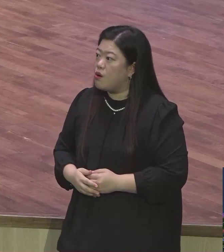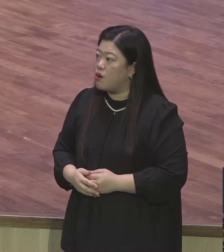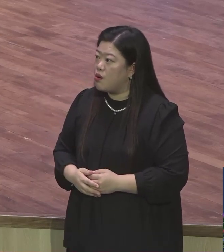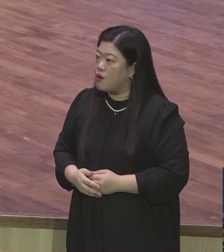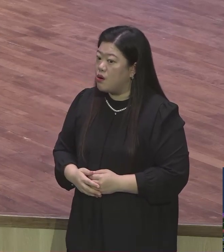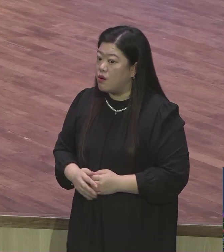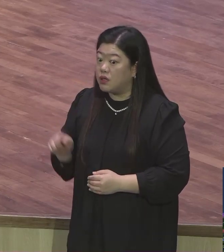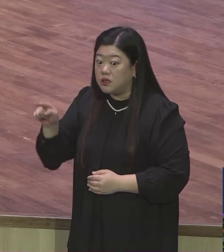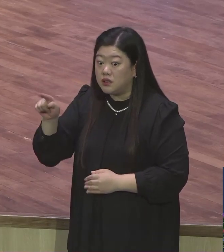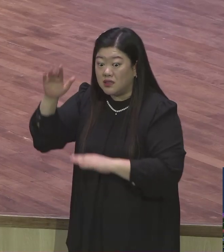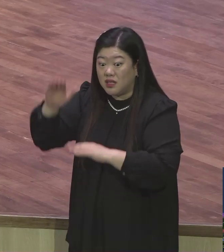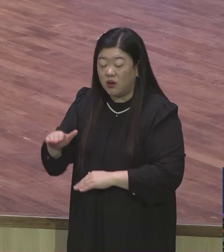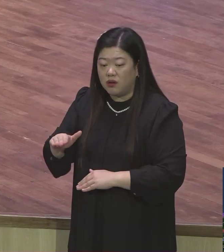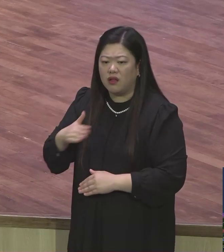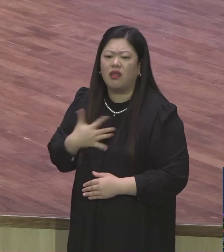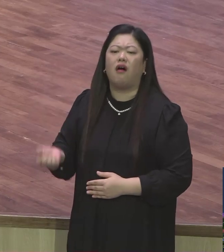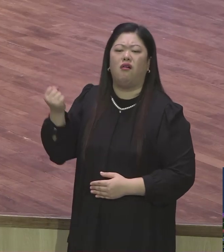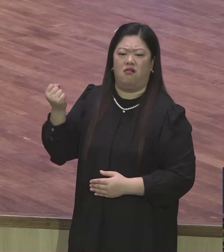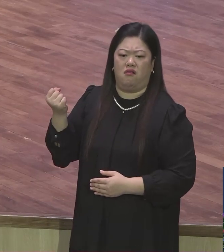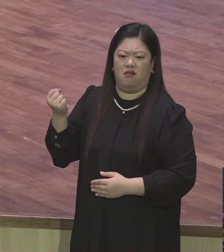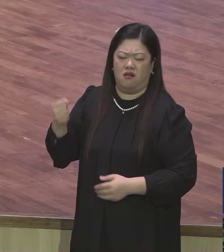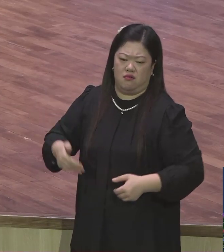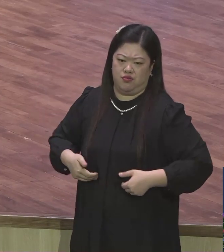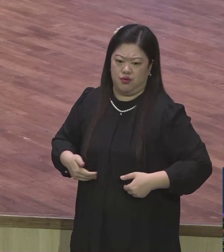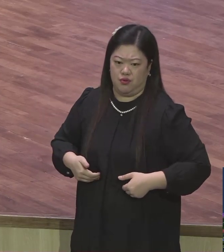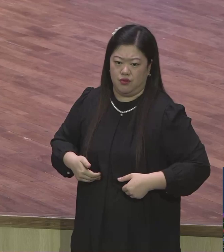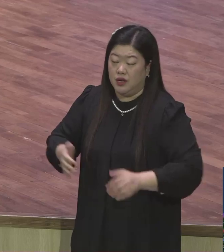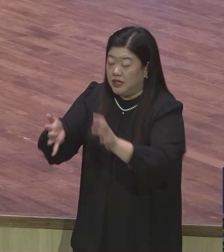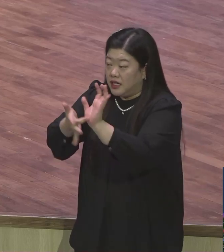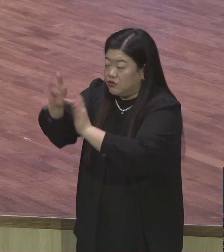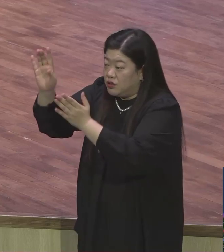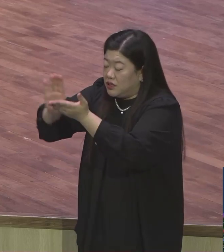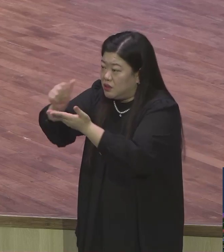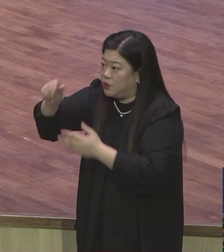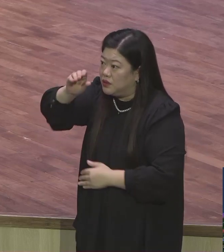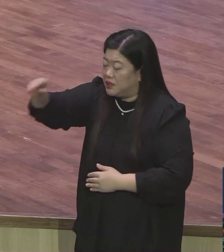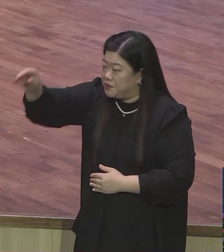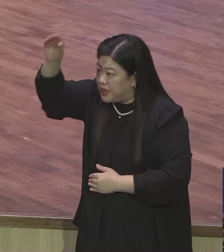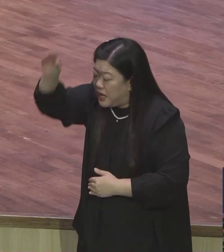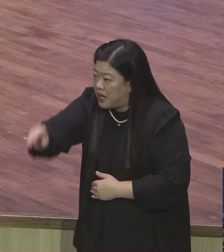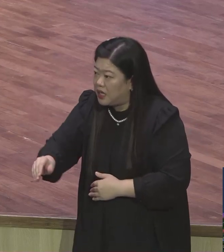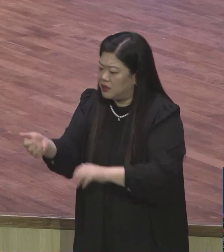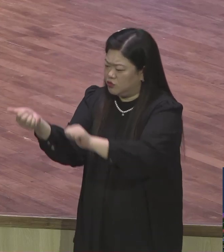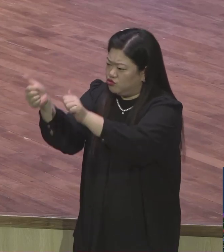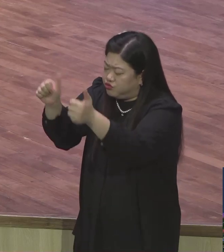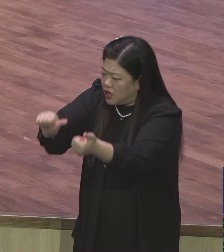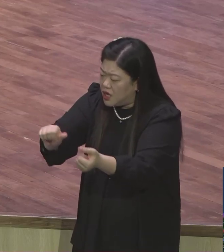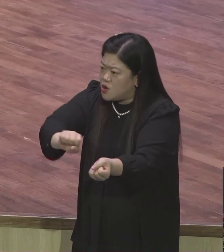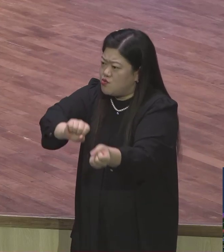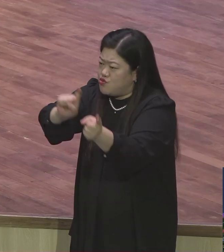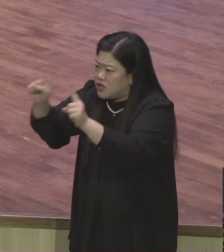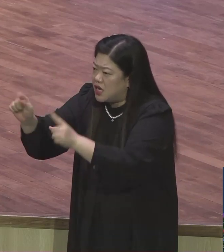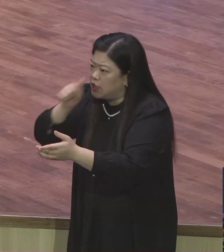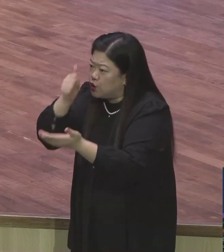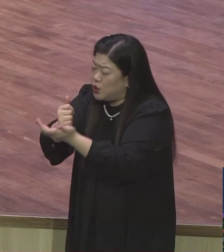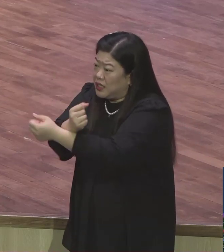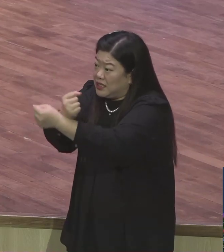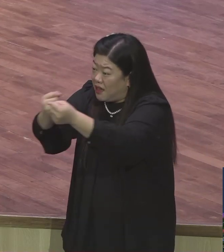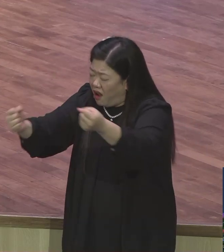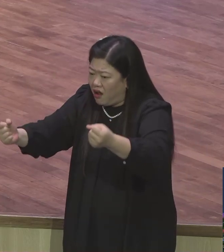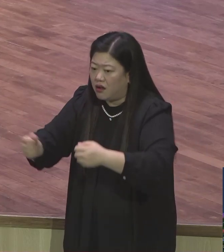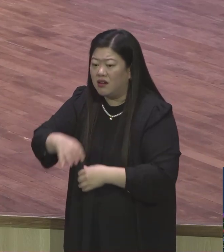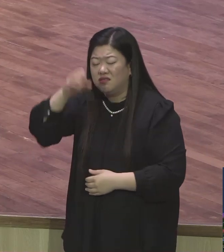그리스도의 십자가가 나의 십자가, 예수 그리스도의 이 부활이 나의 부활. 아멘. 나의 것이 되어야 된다. 나의